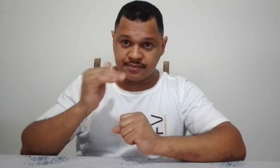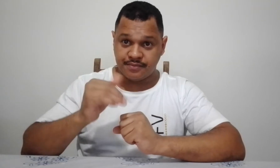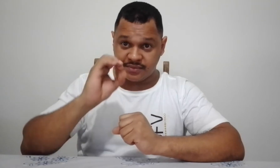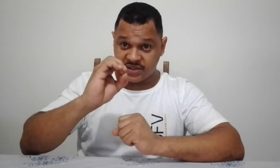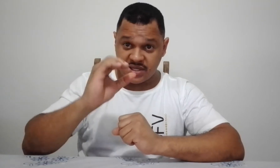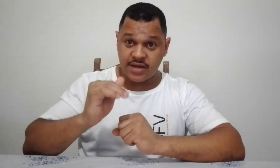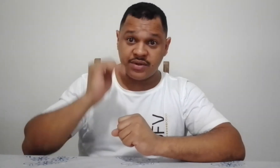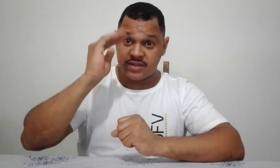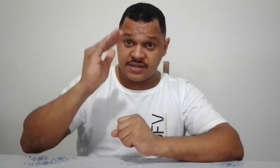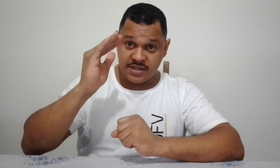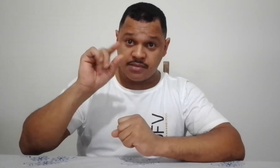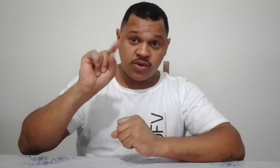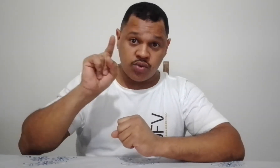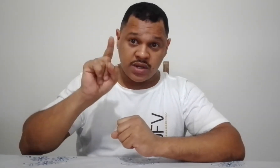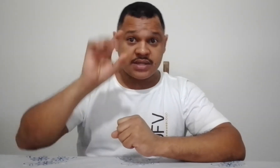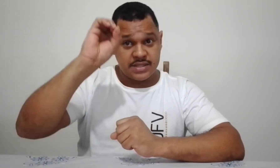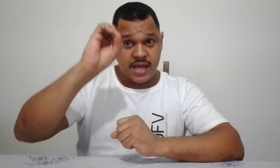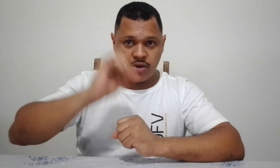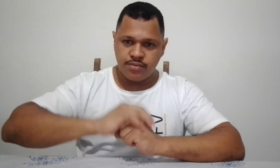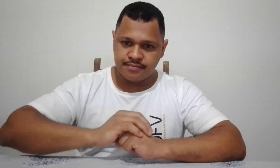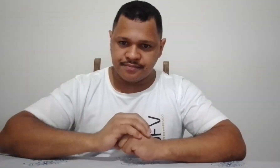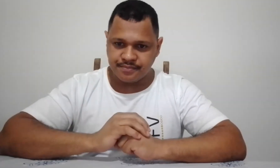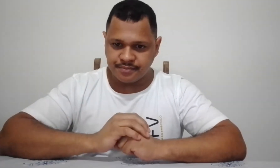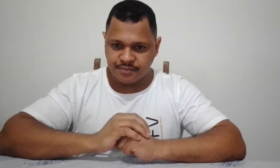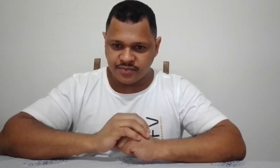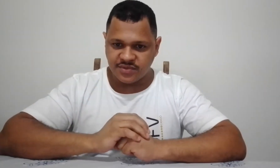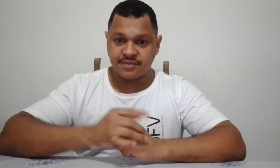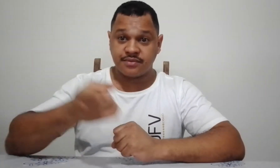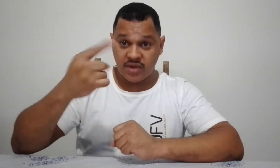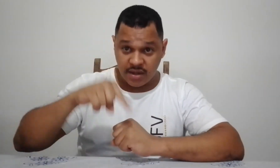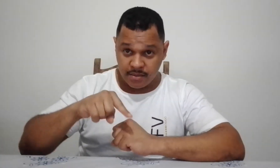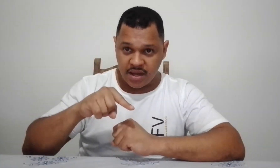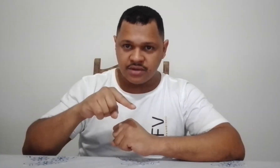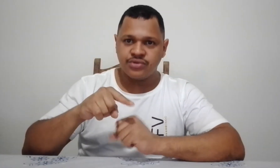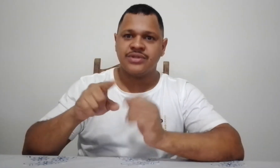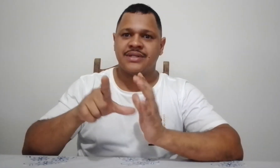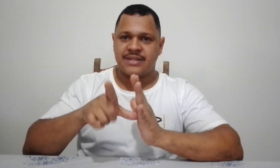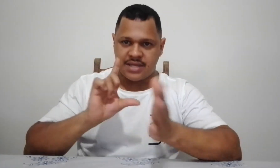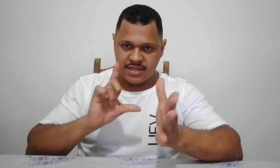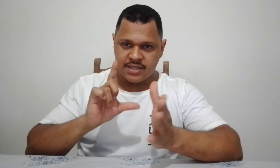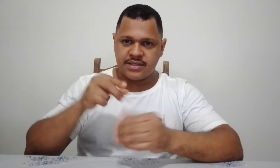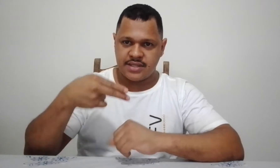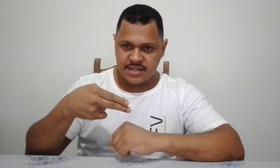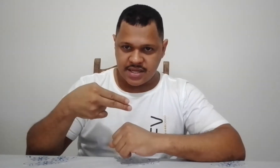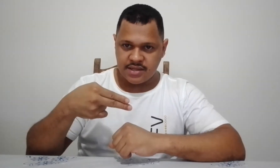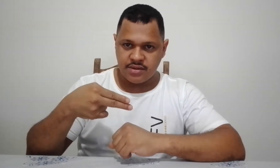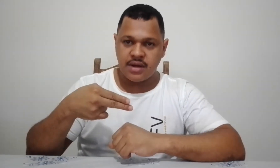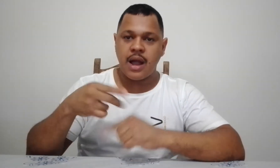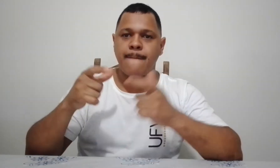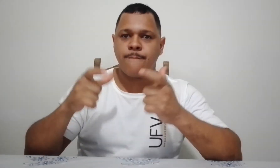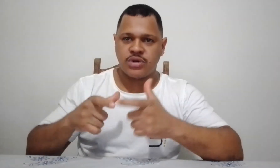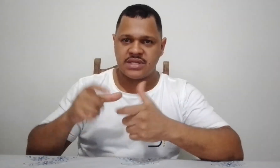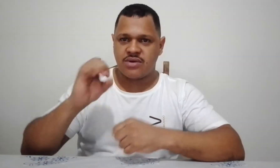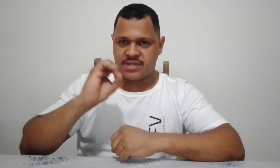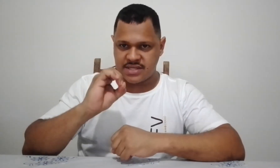posição seria 0. Embaixo, como está adiantado em θ, a posição 0 é mais